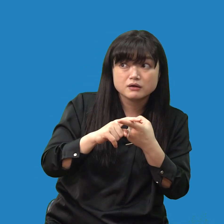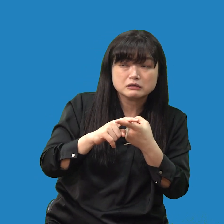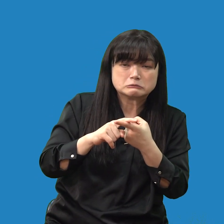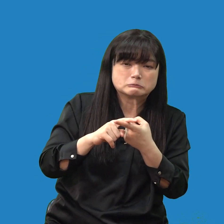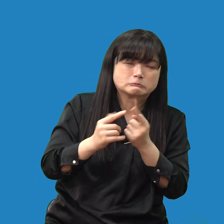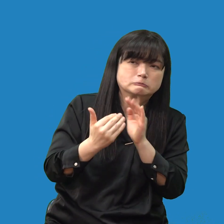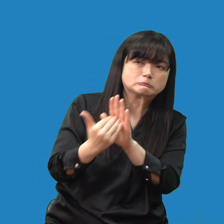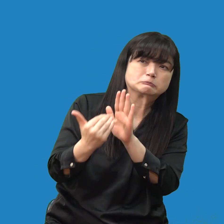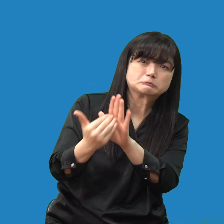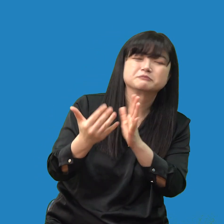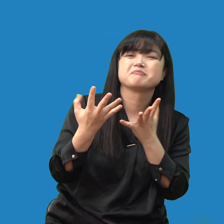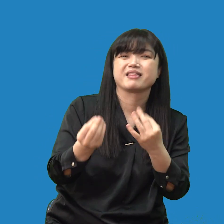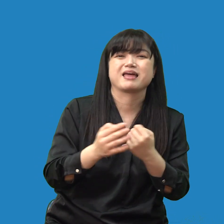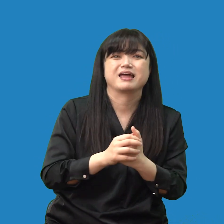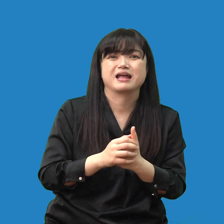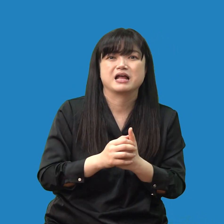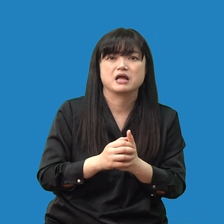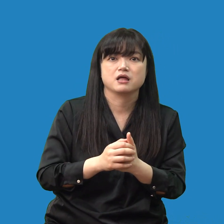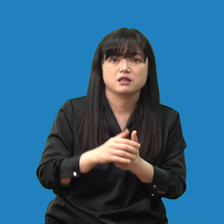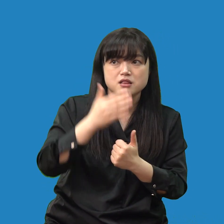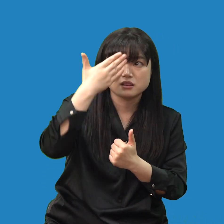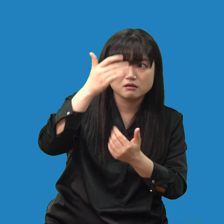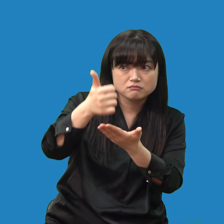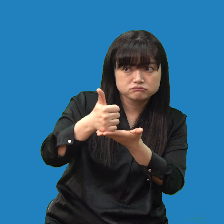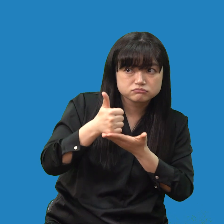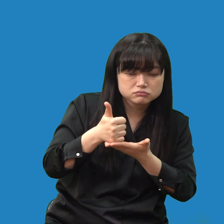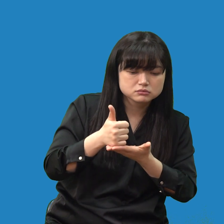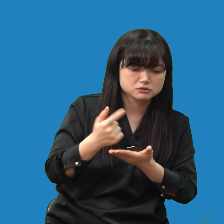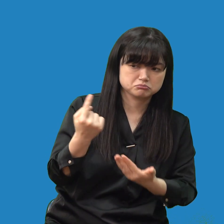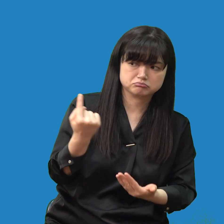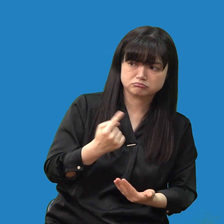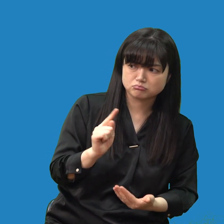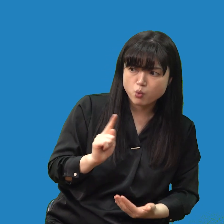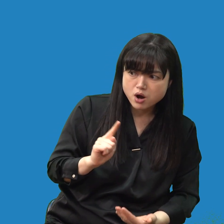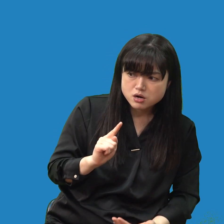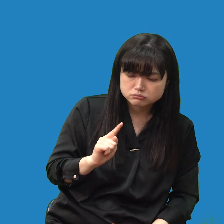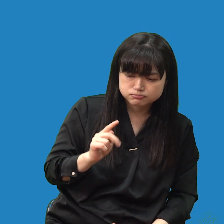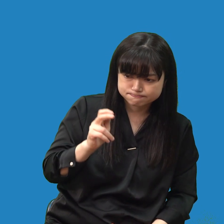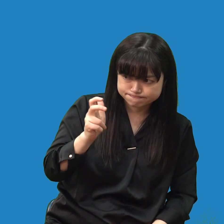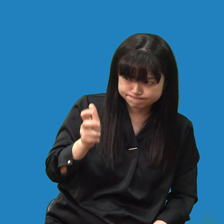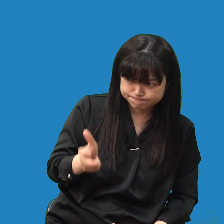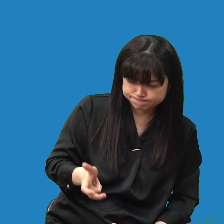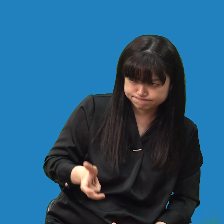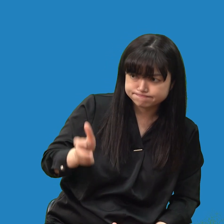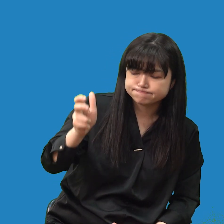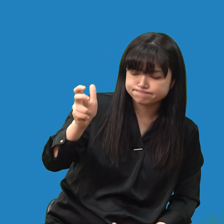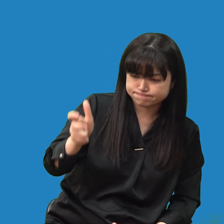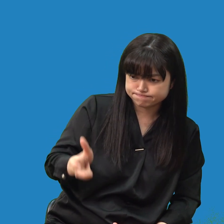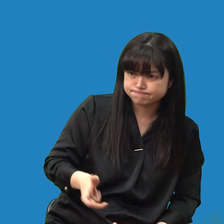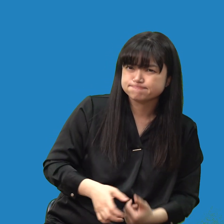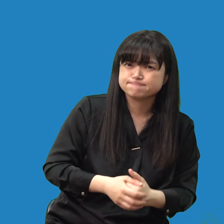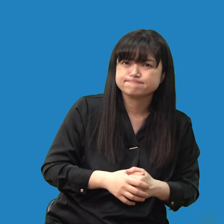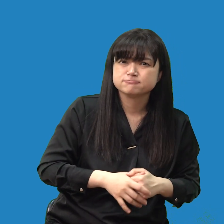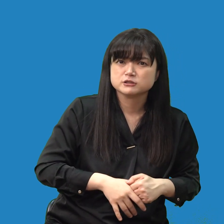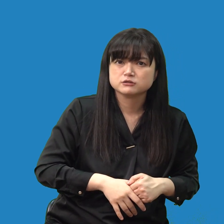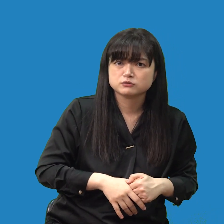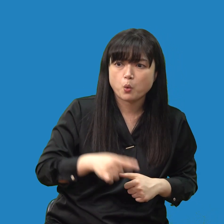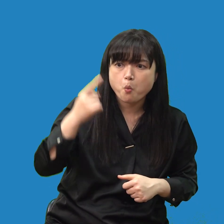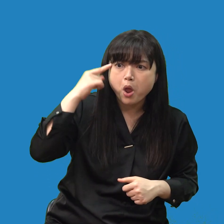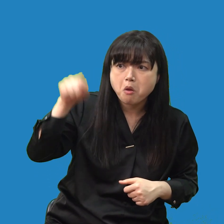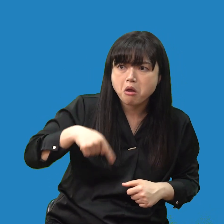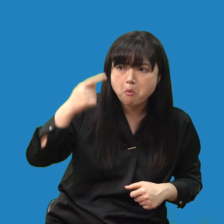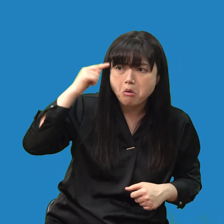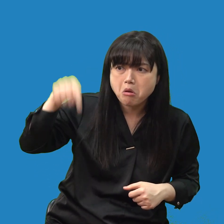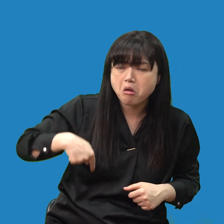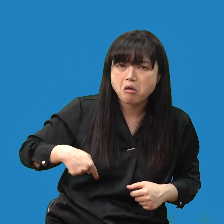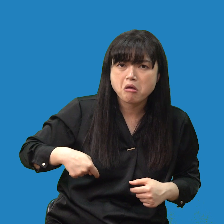참 배타적입니다. 낯선 방문객이 이렇게 오면 그냥 왔는갑다, 이런 태도. 그리고 왜